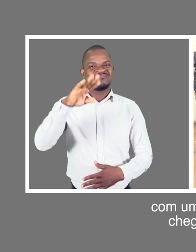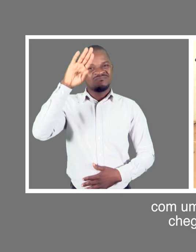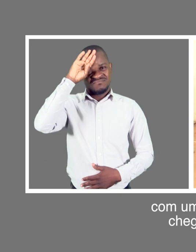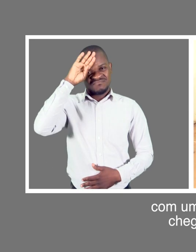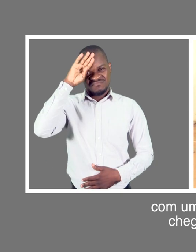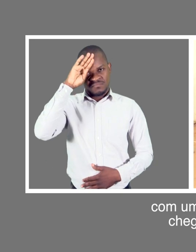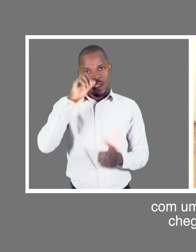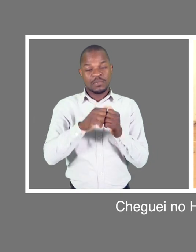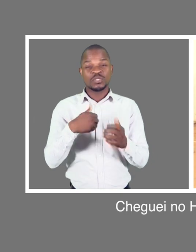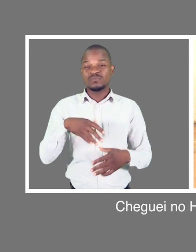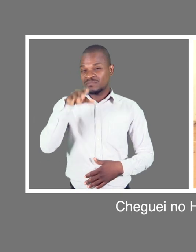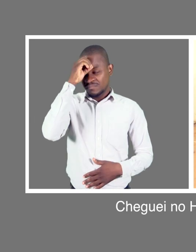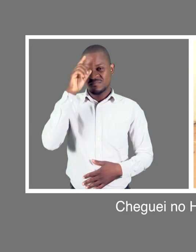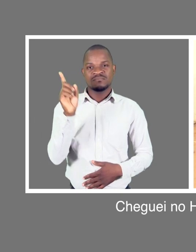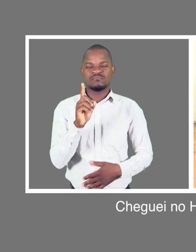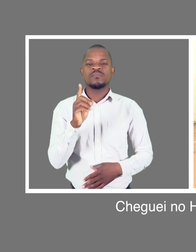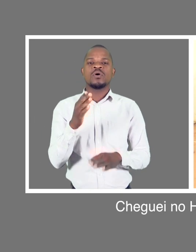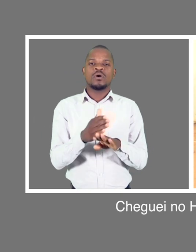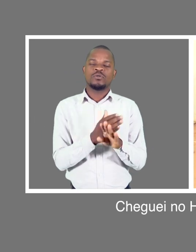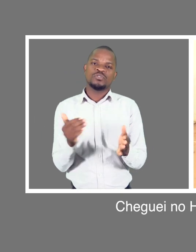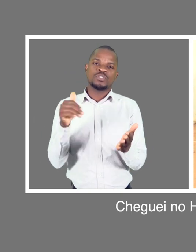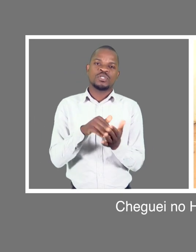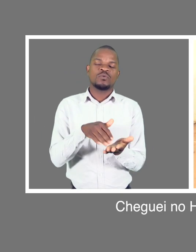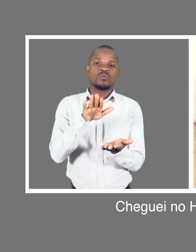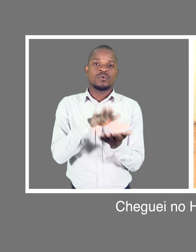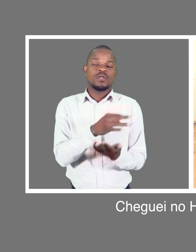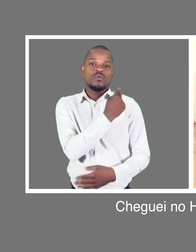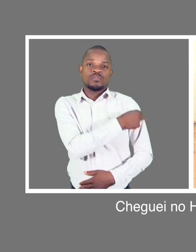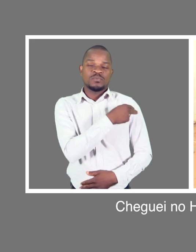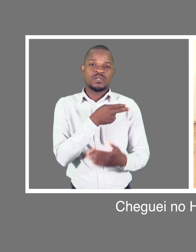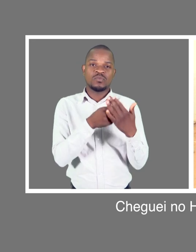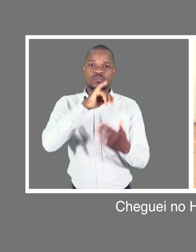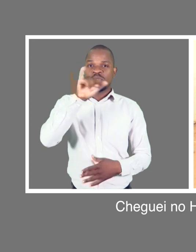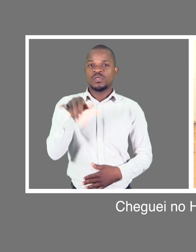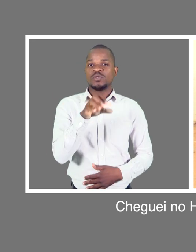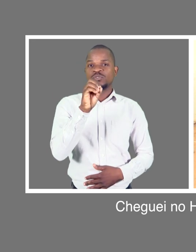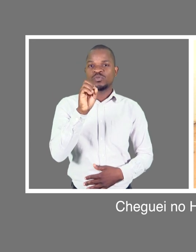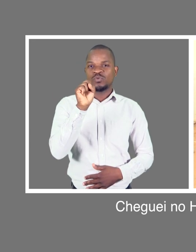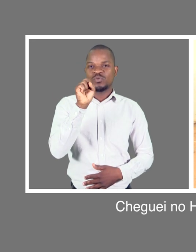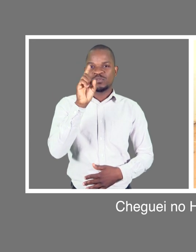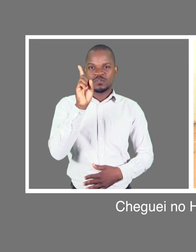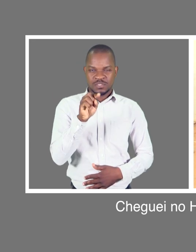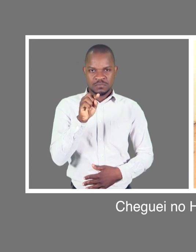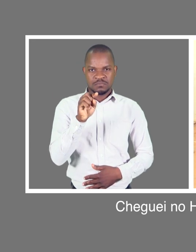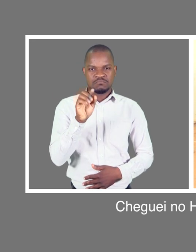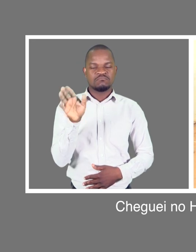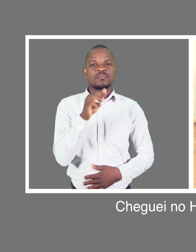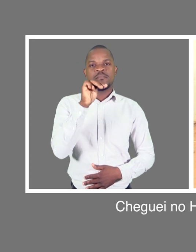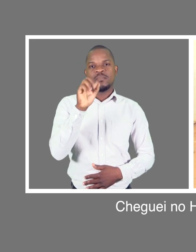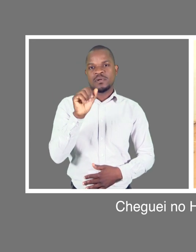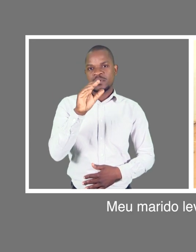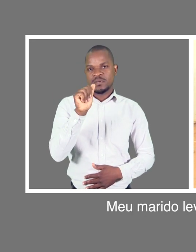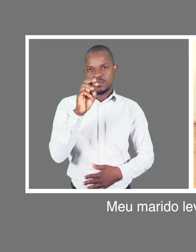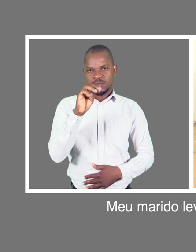que não cheguei a perceber o que era. Então, cheguei no hospital Zemacão, então lá, pronto, não deu